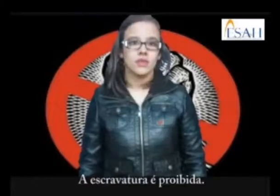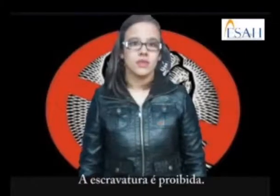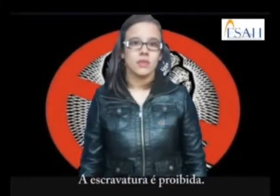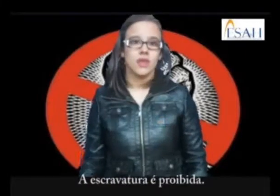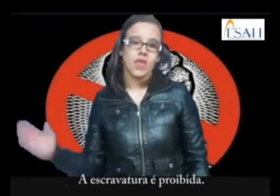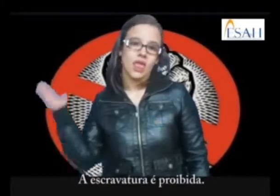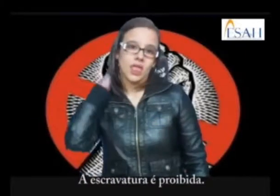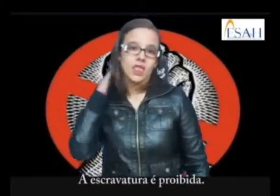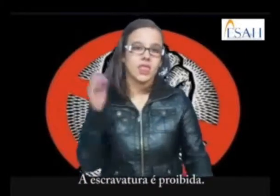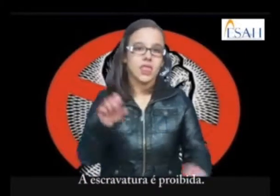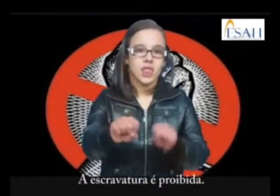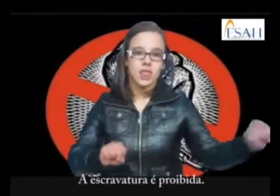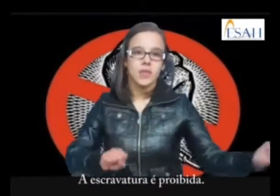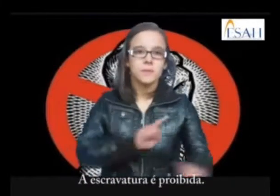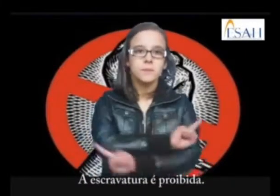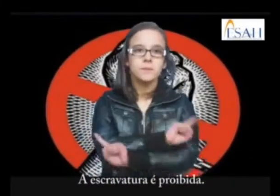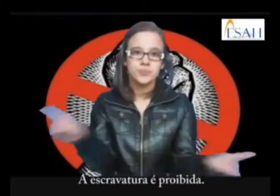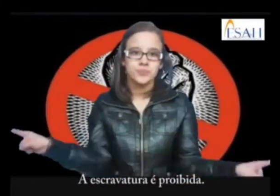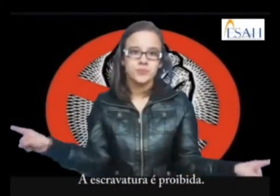A escravatura é proibida